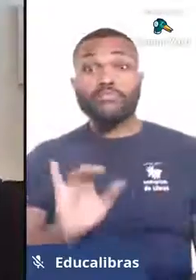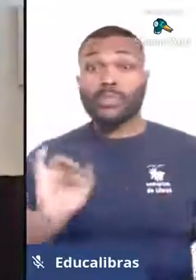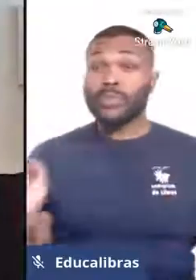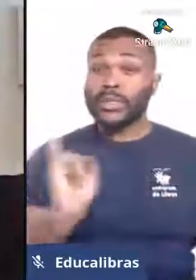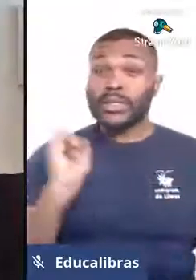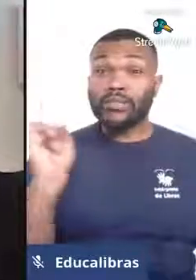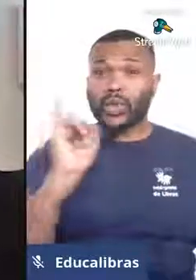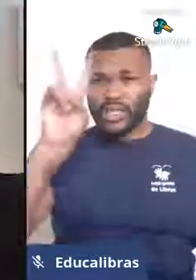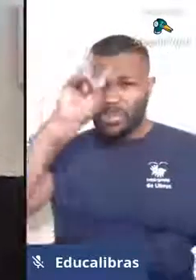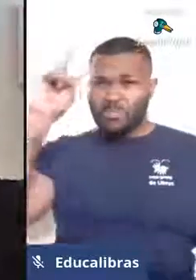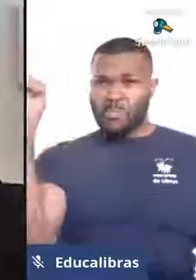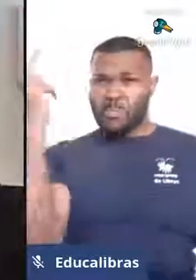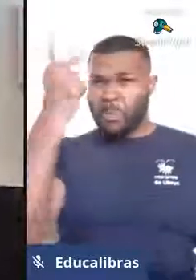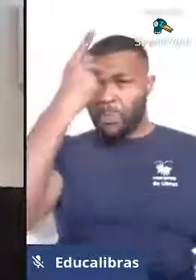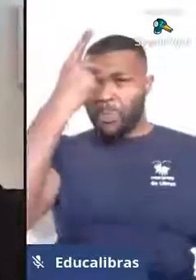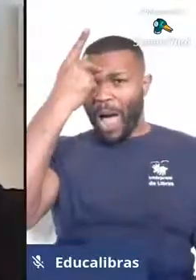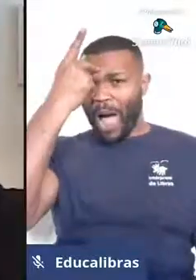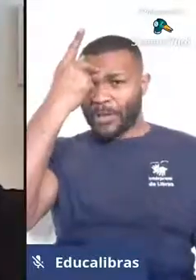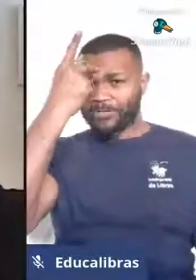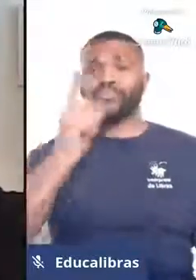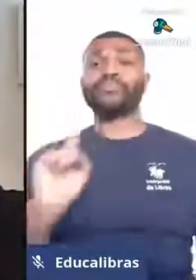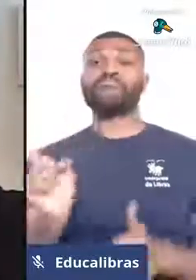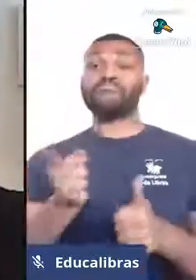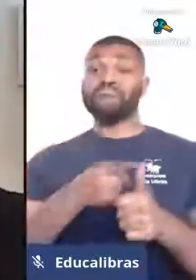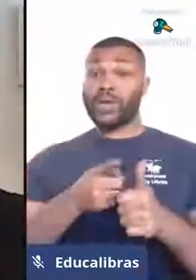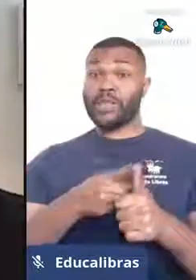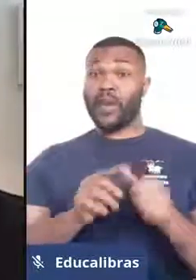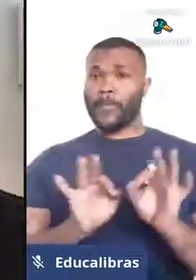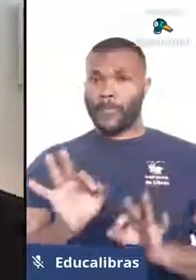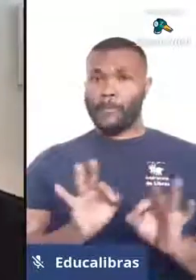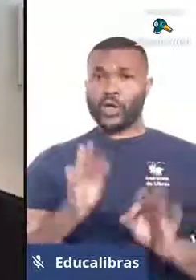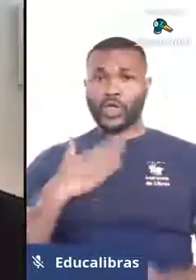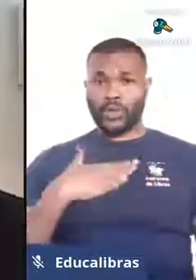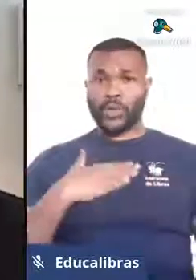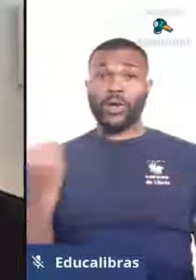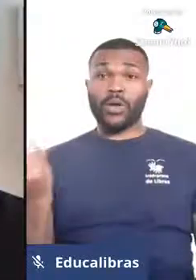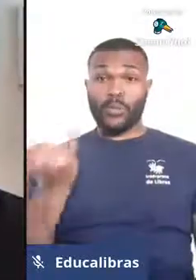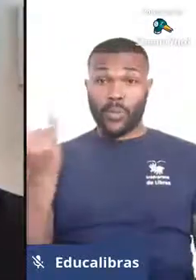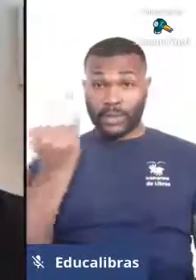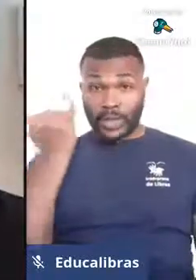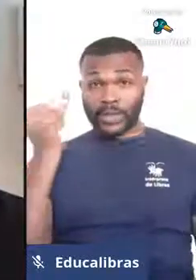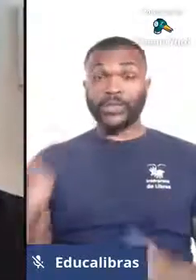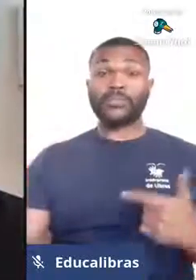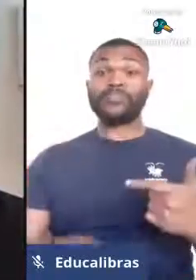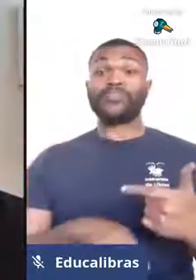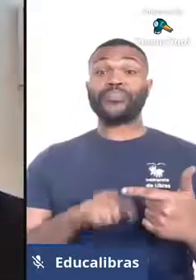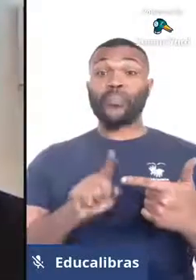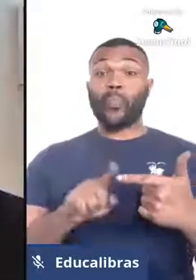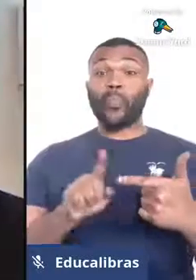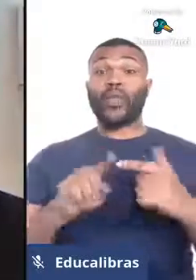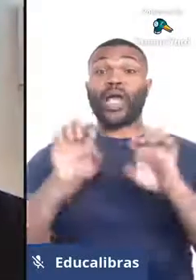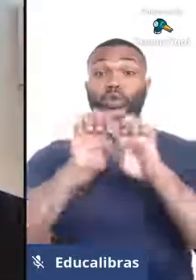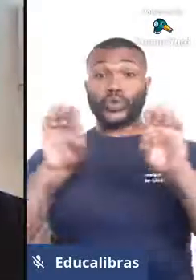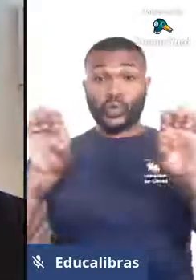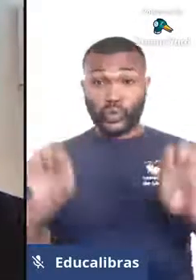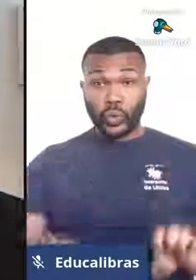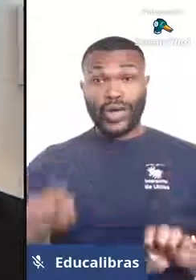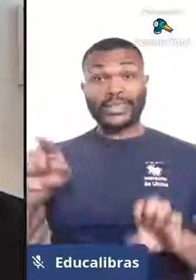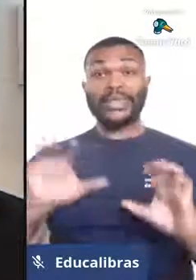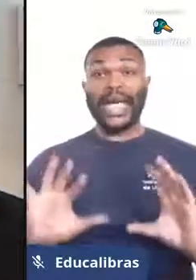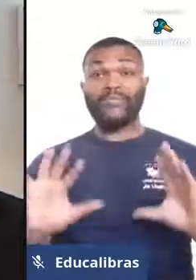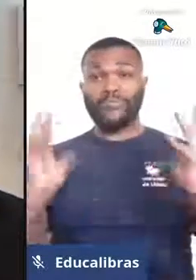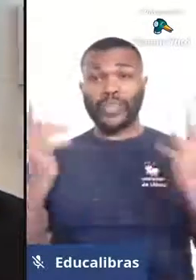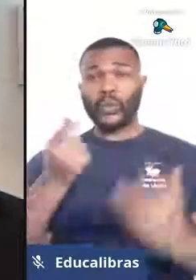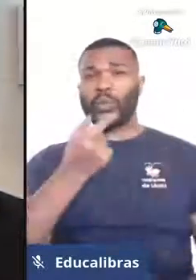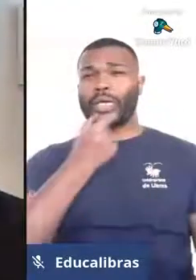Então, esse foi o meu primeiro grande projeto, mas antes disso, a estrutura do British Council coloca essa questão da diversidade de maneira